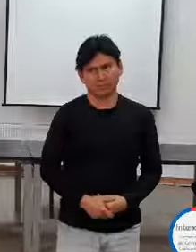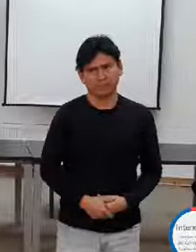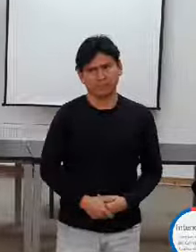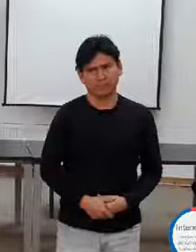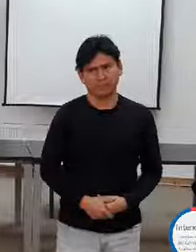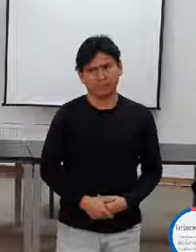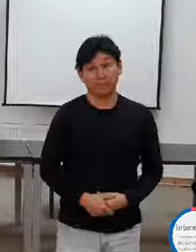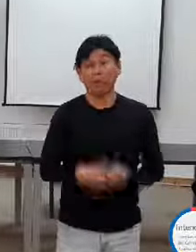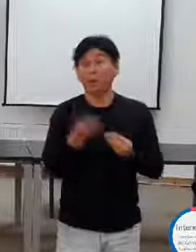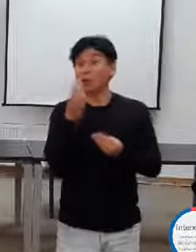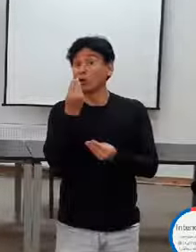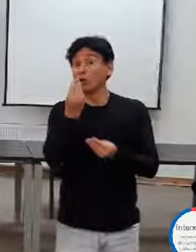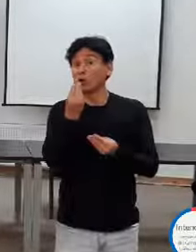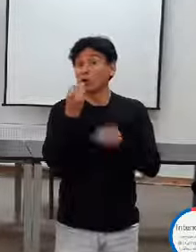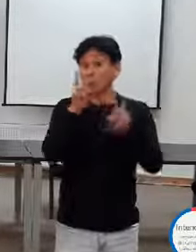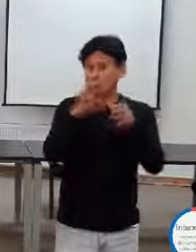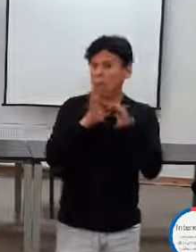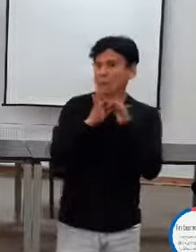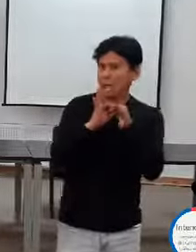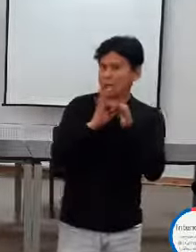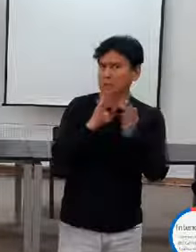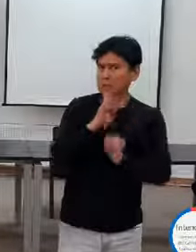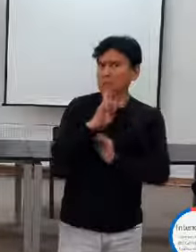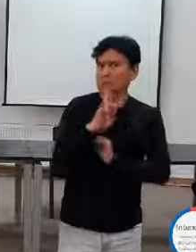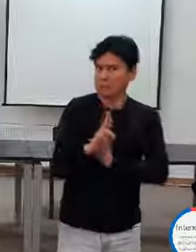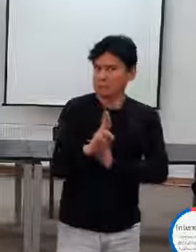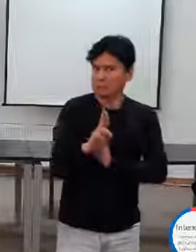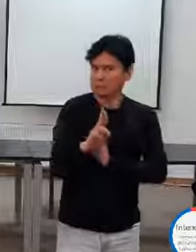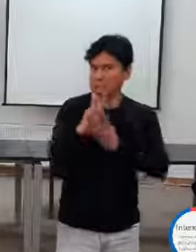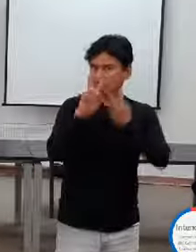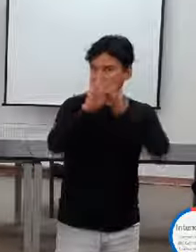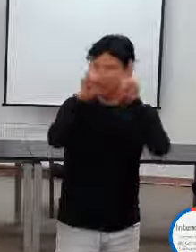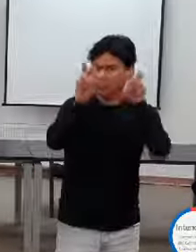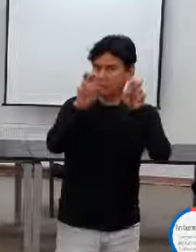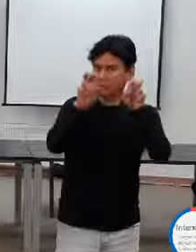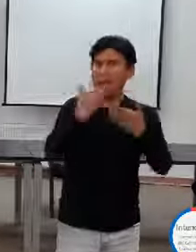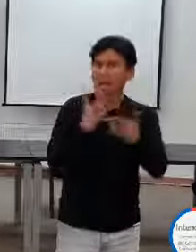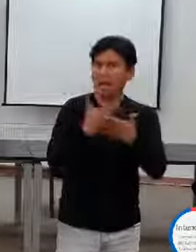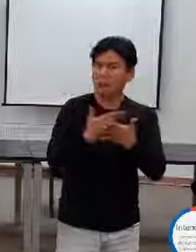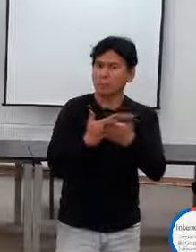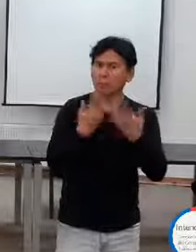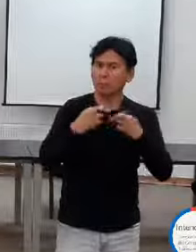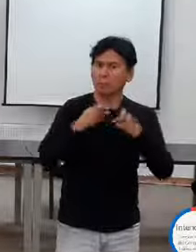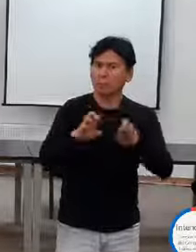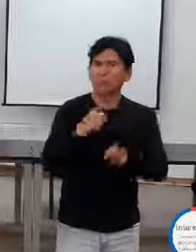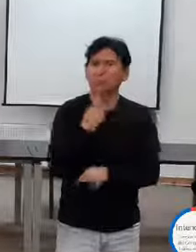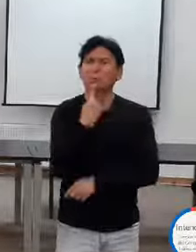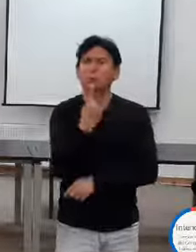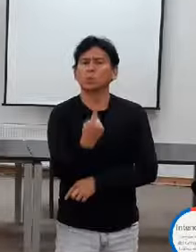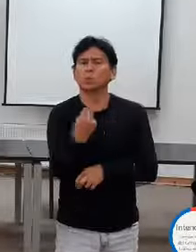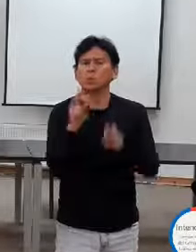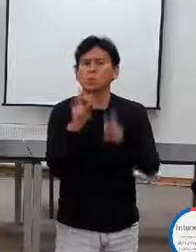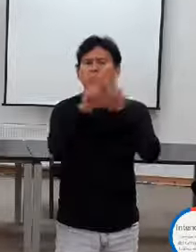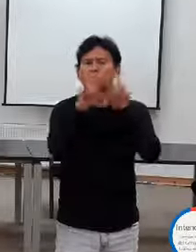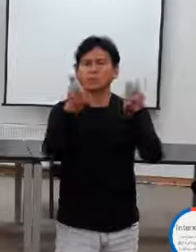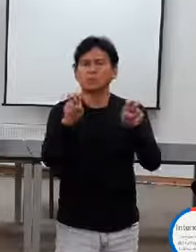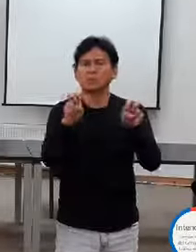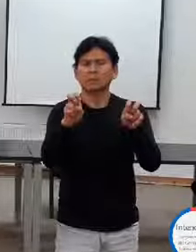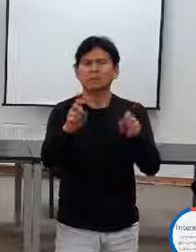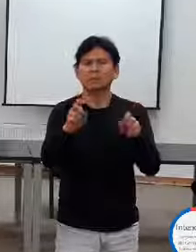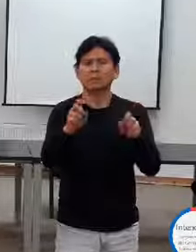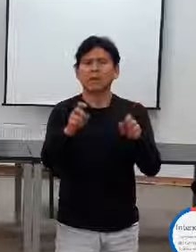que lo toque y agradezco también que haya estado en este punto de prensa pero aprovechar la oportunidad para preguntarle respecto de los